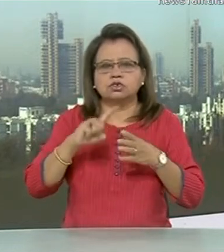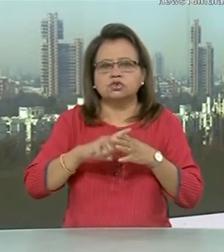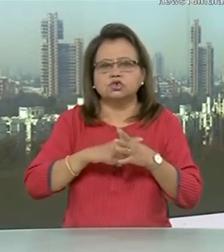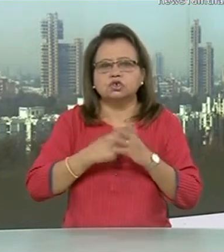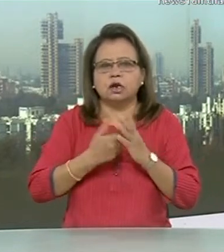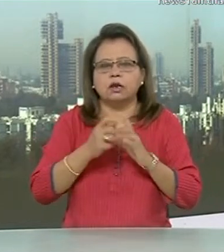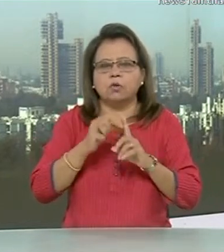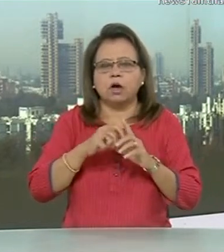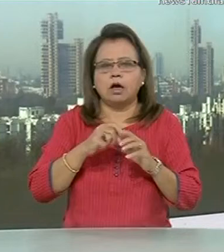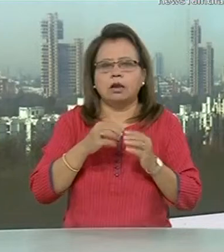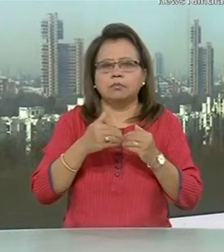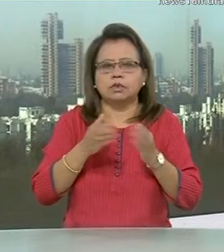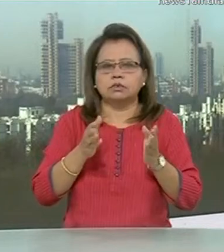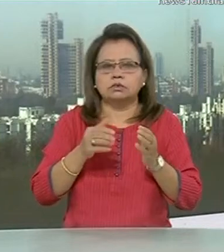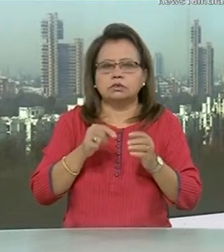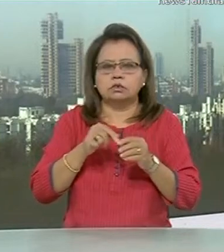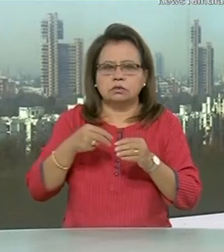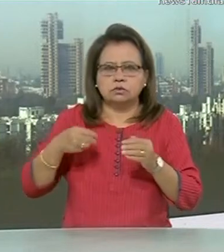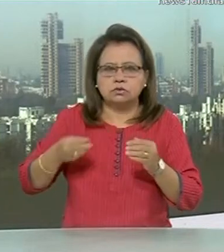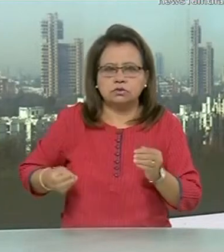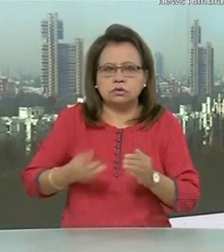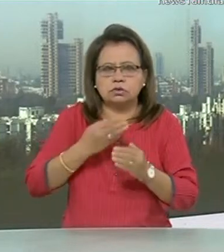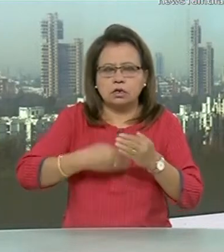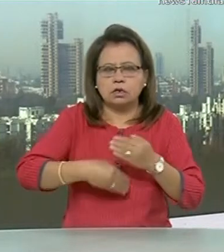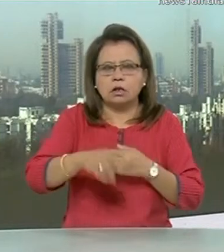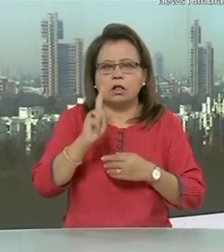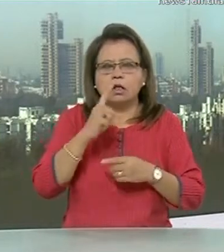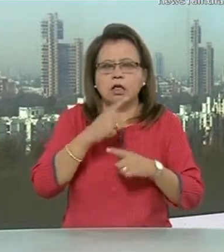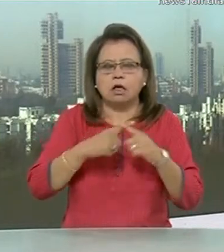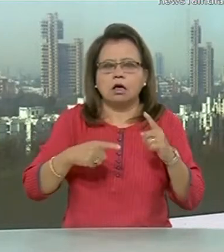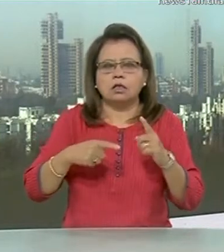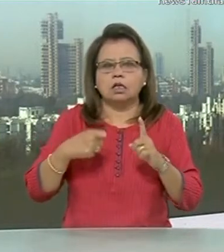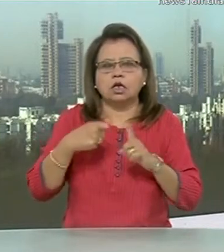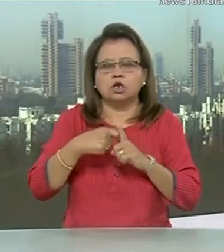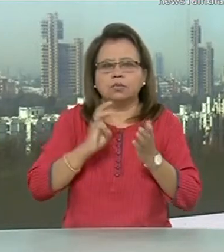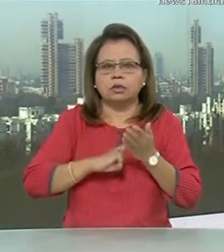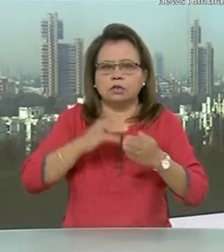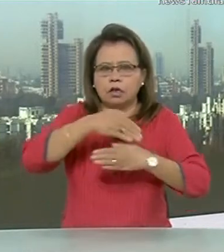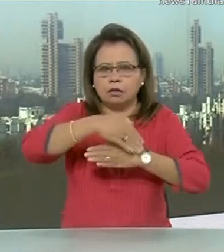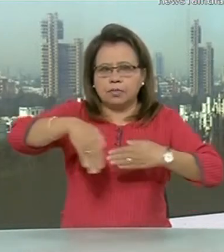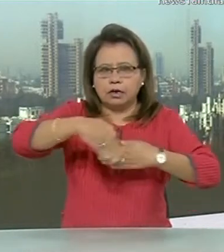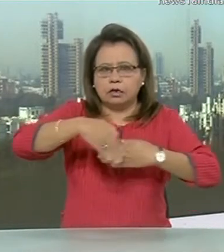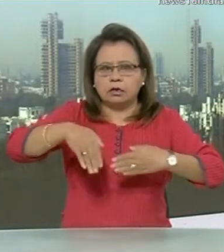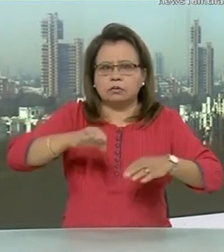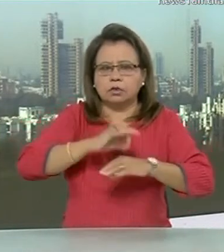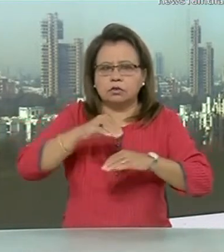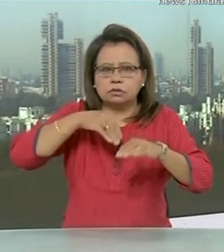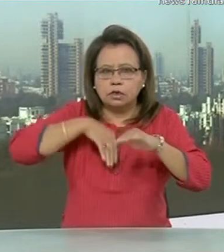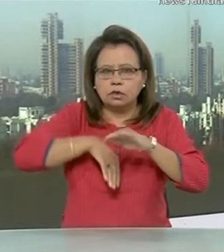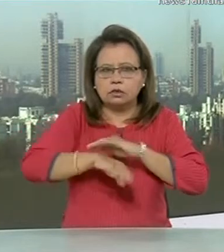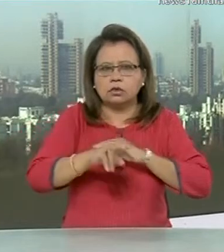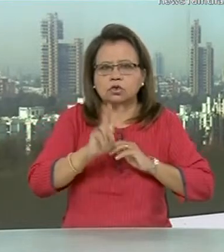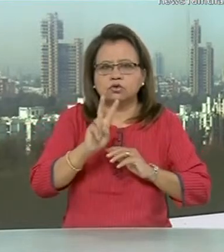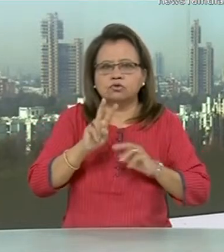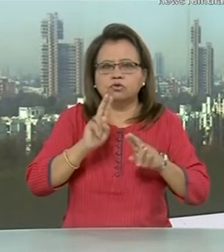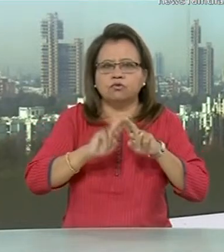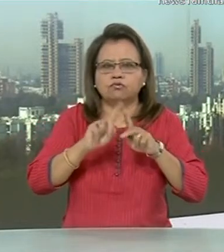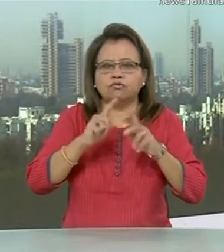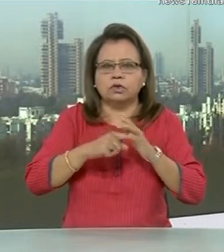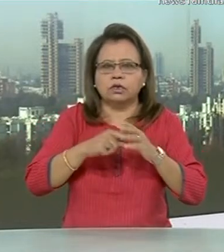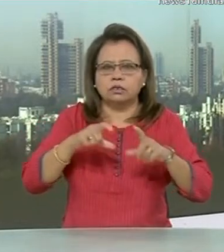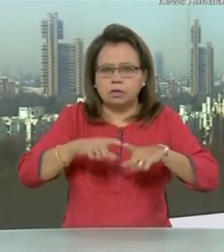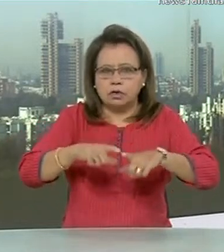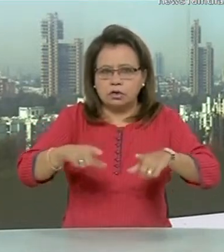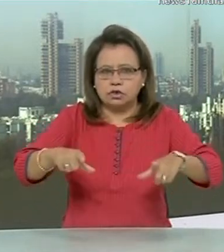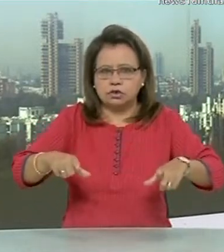मंदिर के मुख्य द्वार से लगभग आधा किलोमीटर लंबी बैरिकेडिंग की गई की दूरी पर